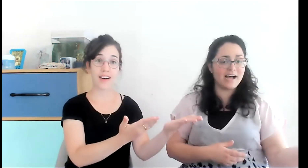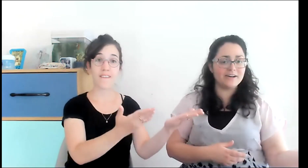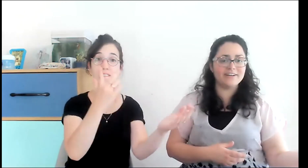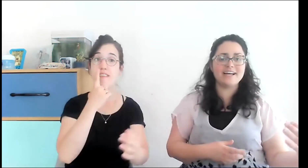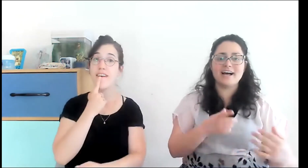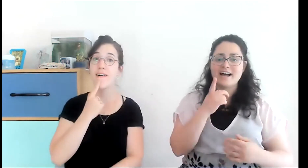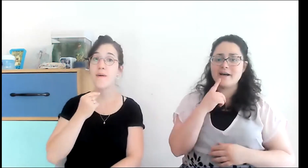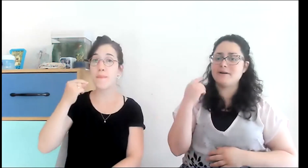המר